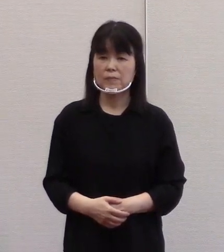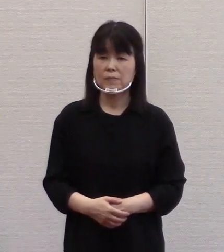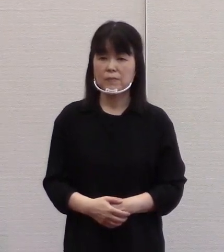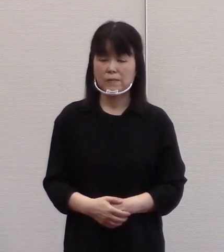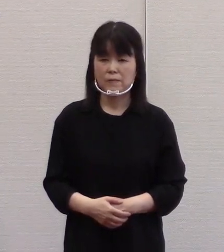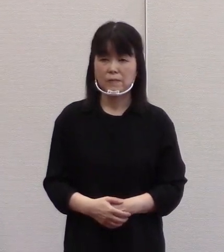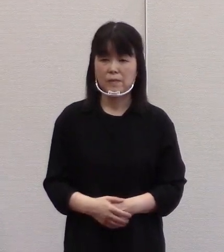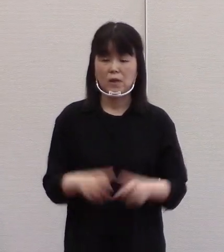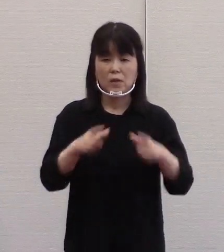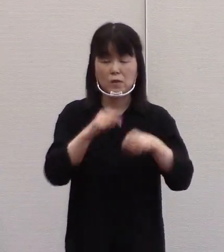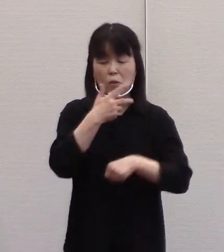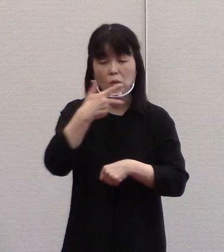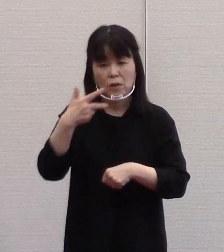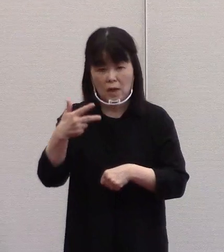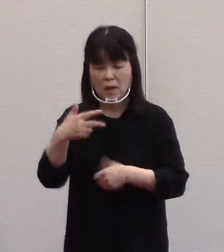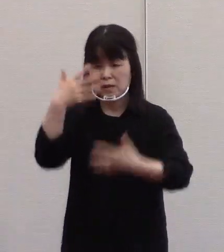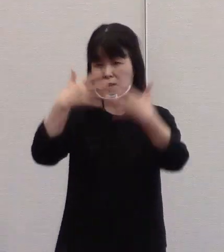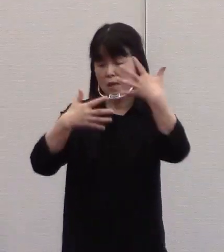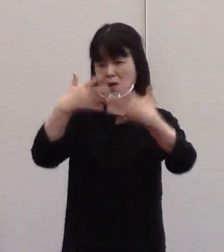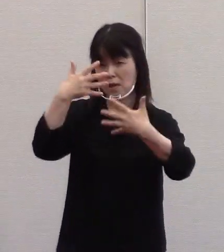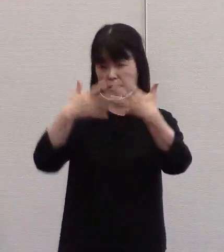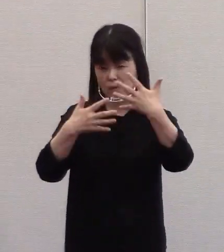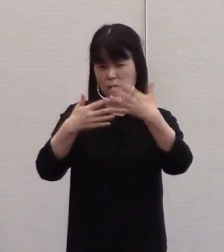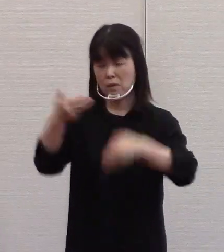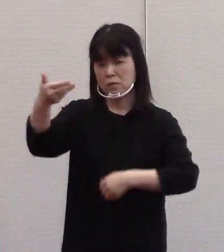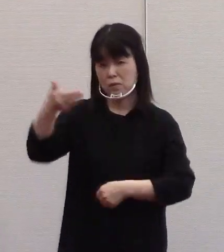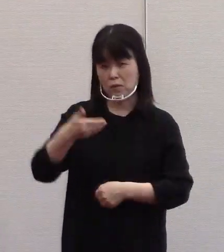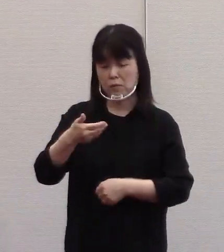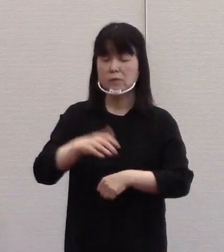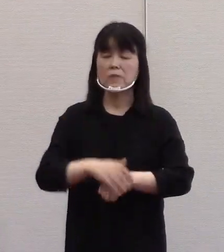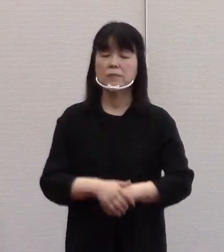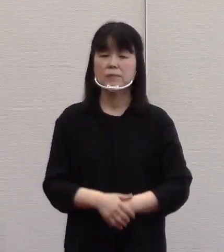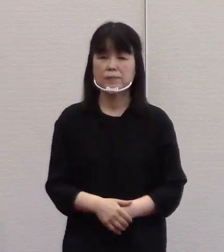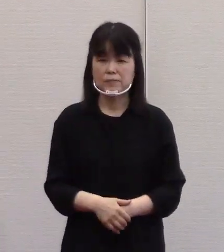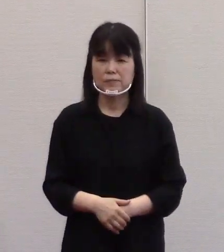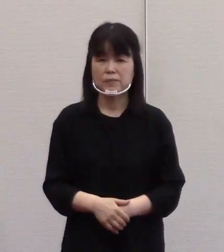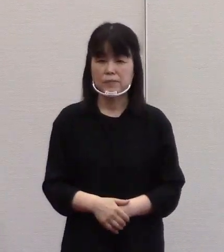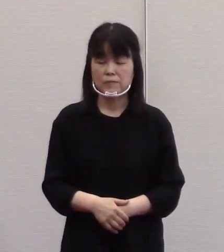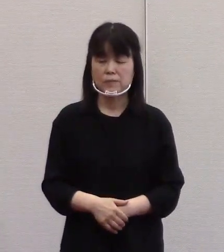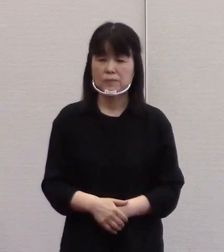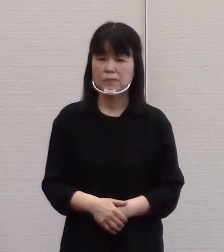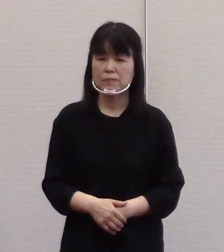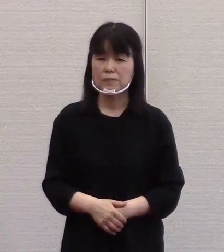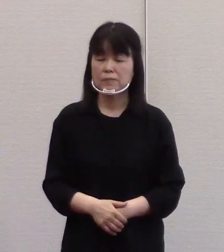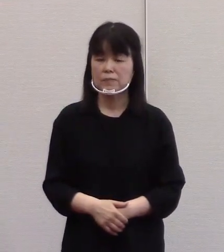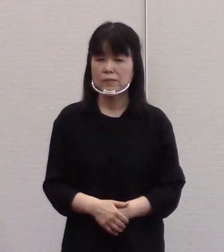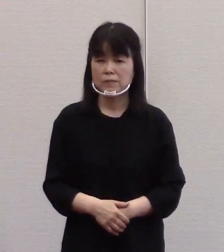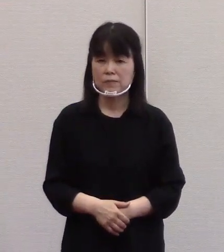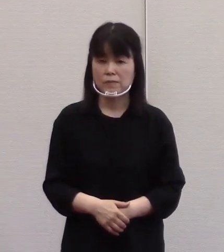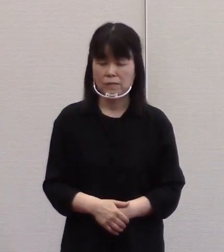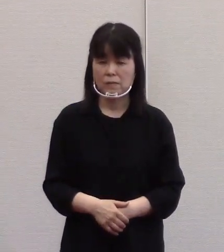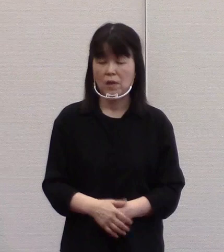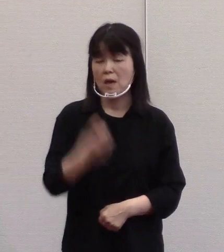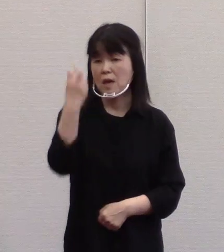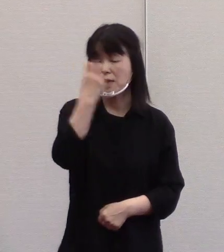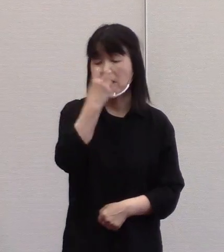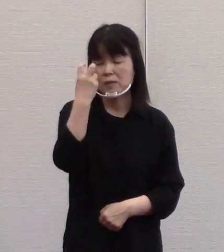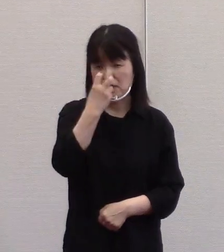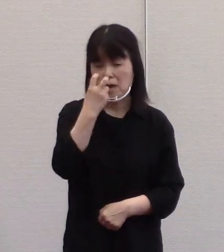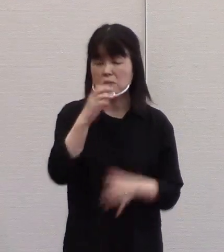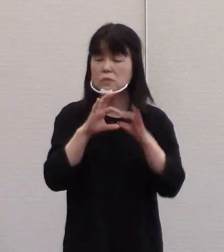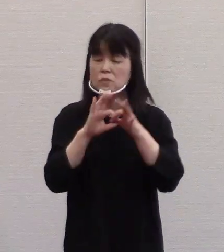さらに日本海テレビ大谷です。はい、この件に関連してですね、 はい、 PCR なんですが、